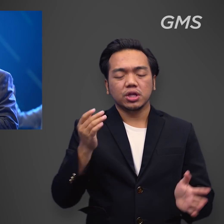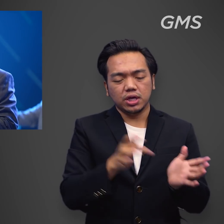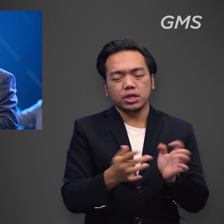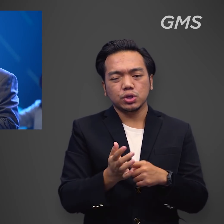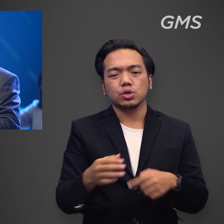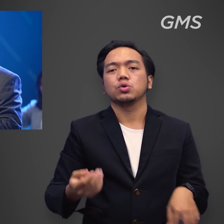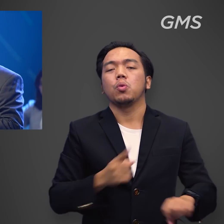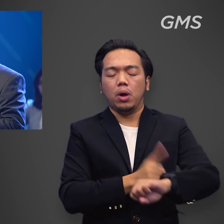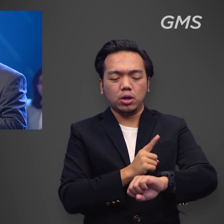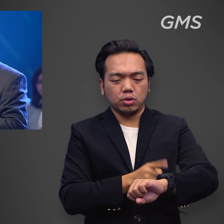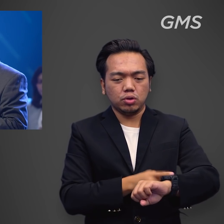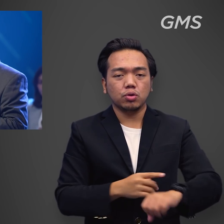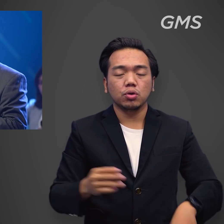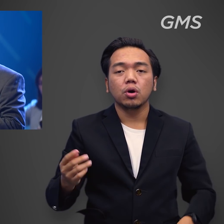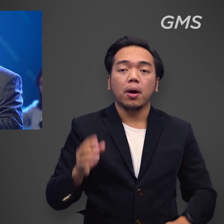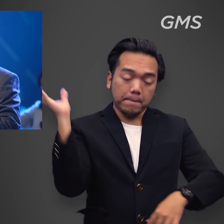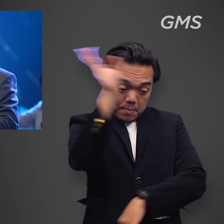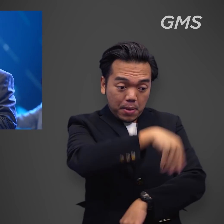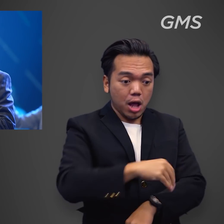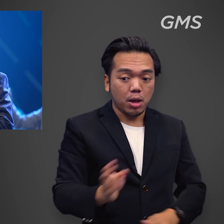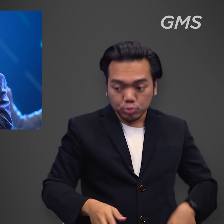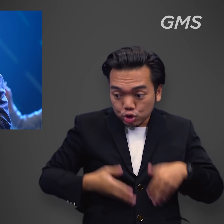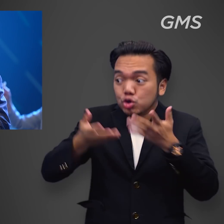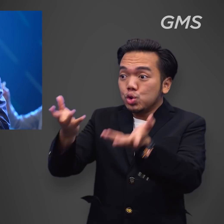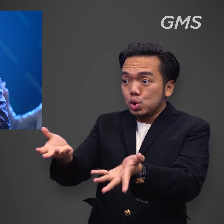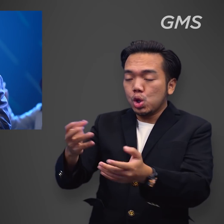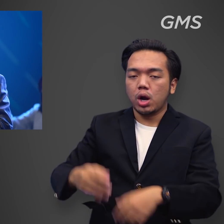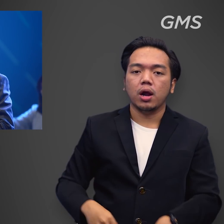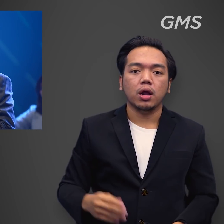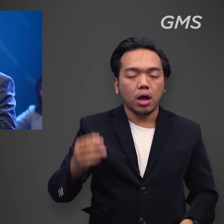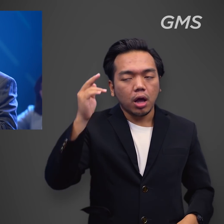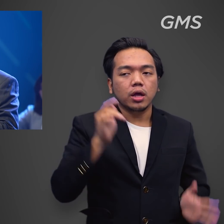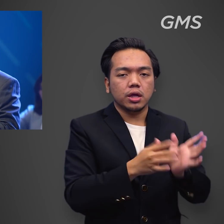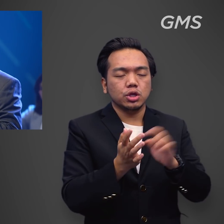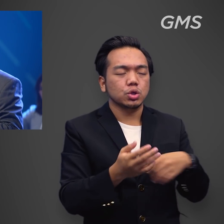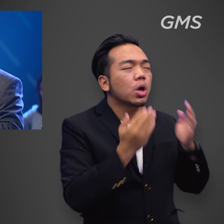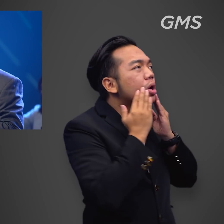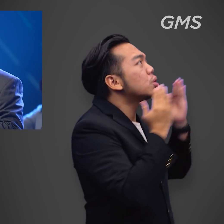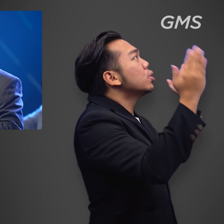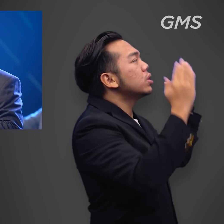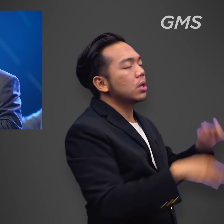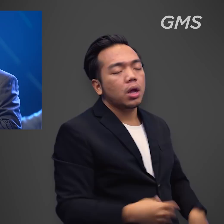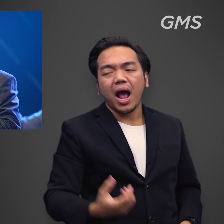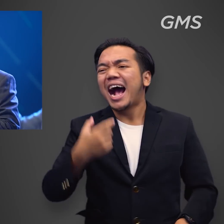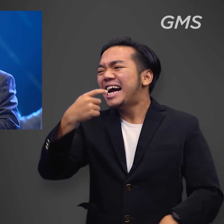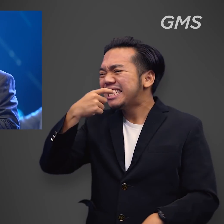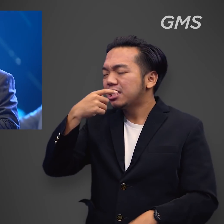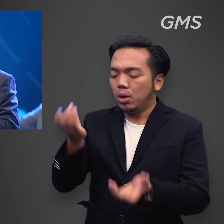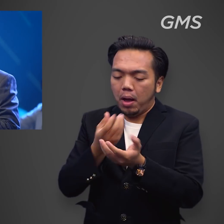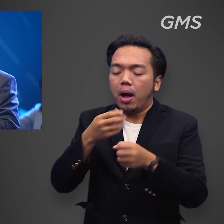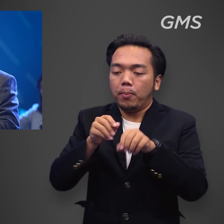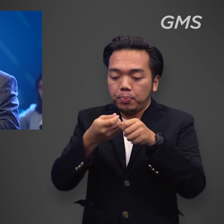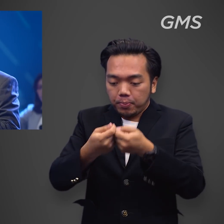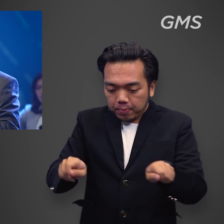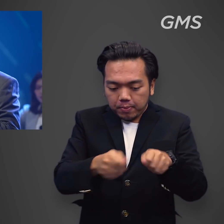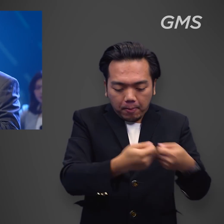waktu ia diserahkan, mengambil roti. Dan sesudah itu ia mengucap syukur atasnya, ia memecah-mecahkannya dan